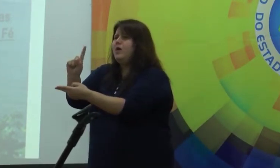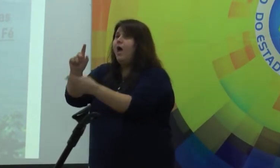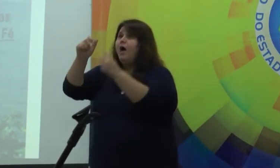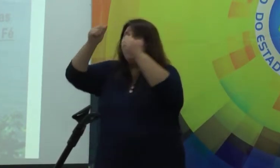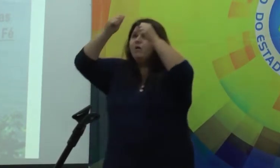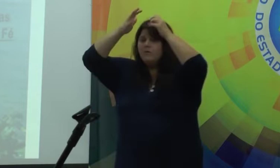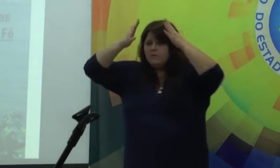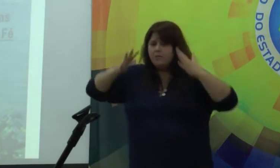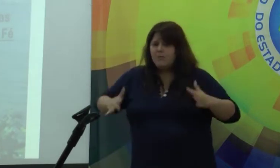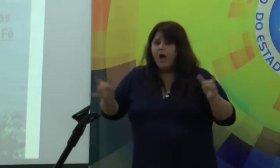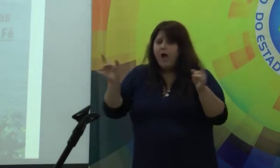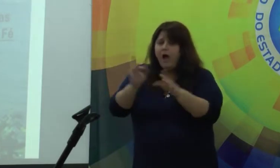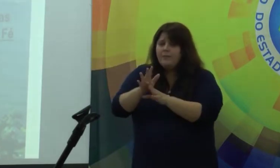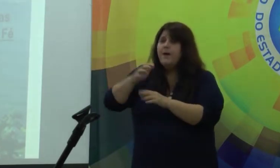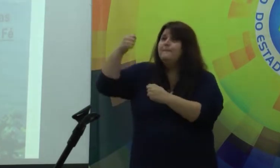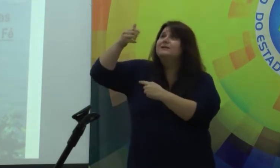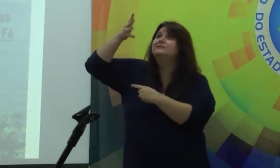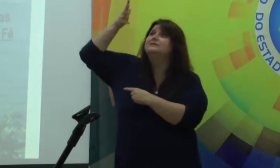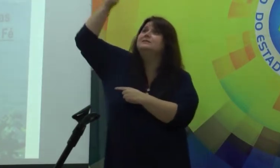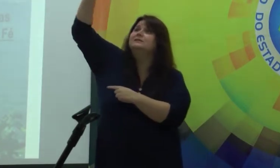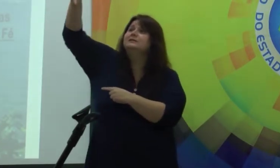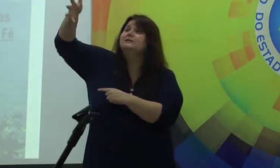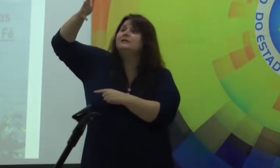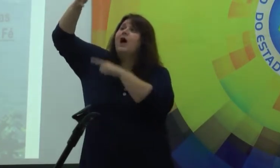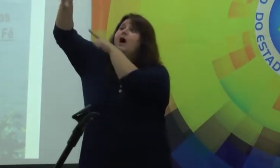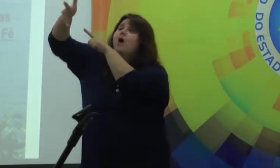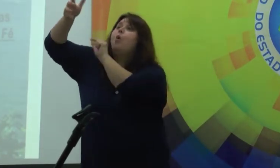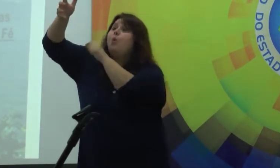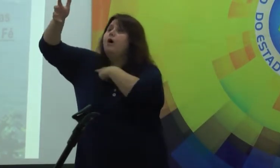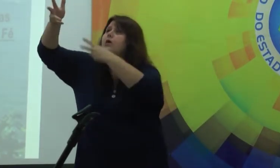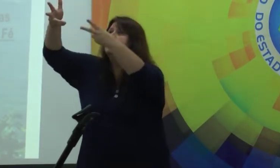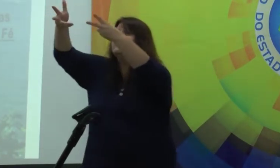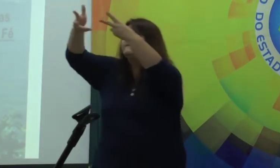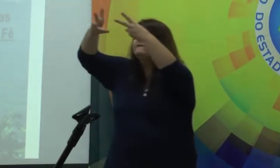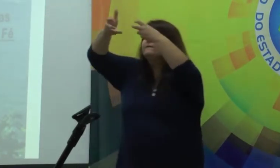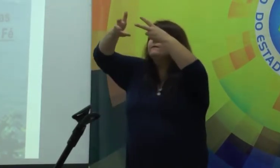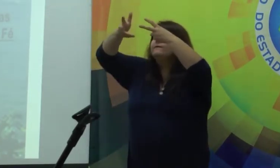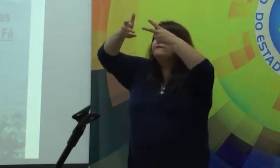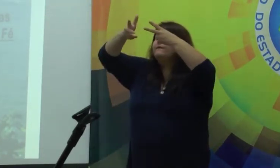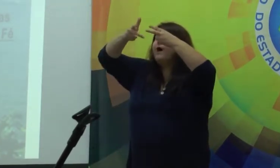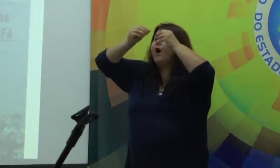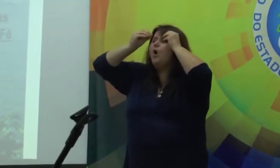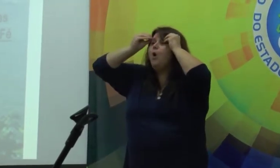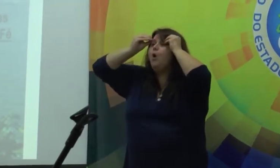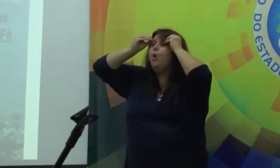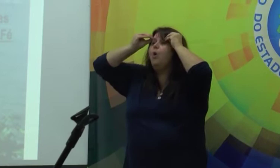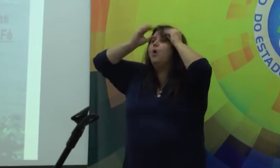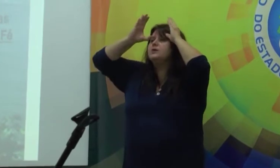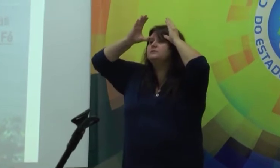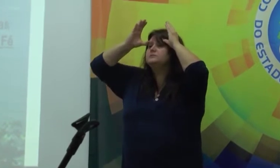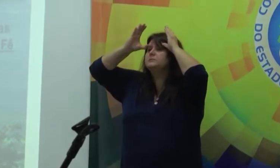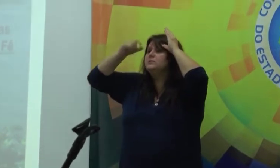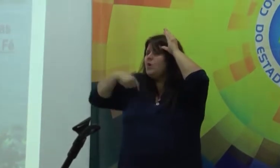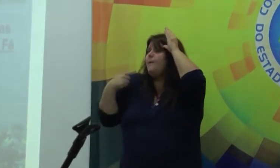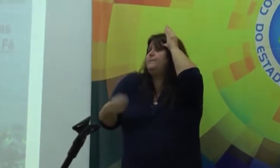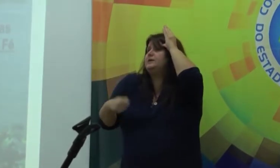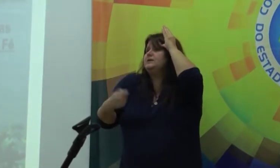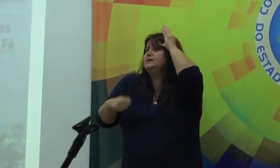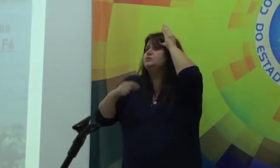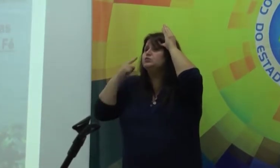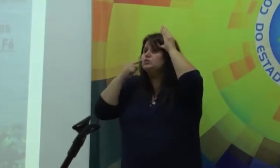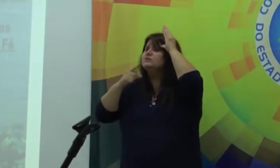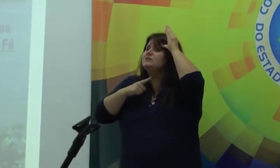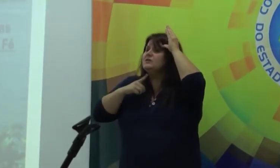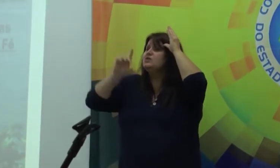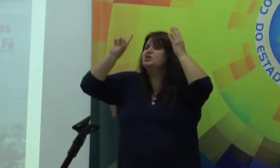Mas a paciência, o que é? Eu recebi o passe e eu teria que ter a palestra em